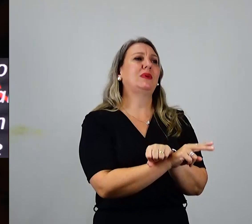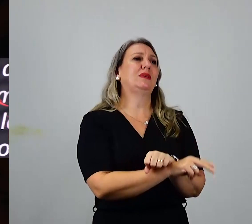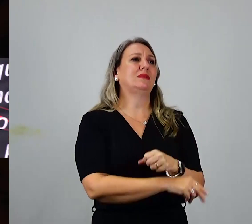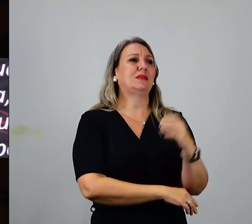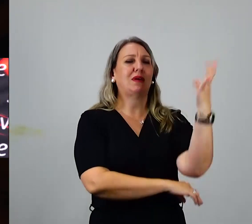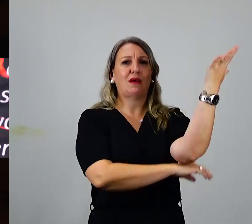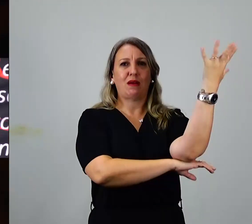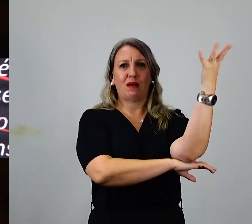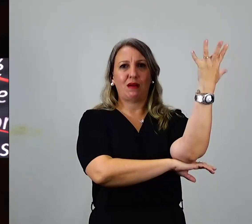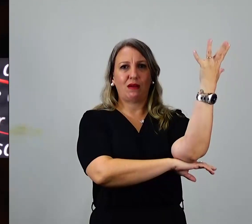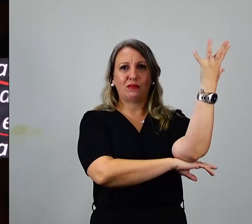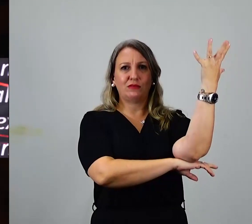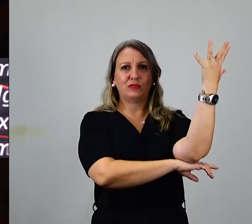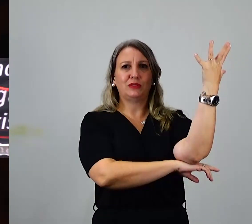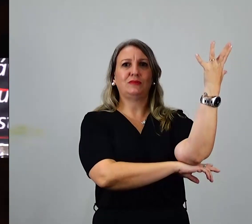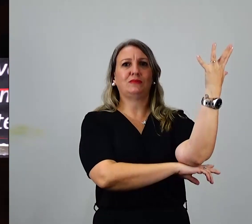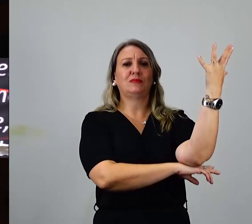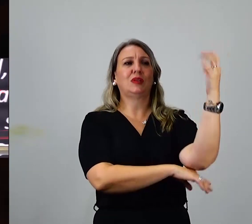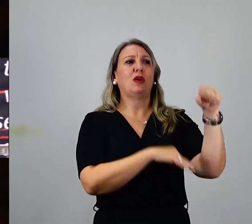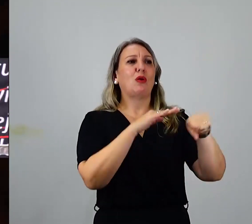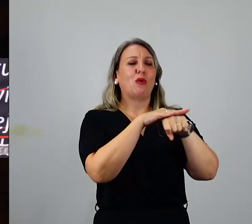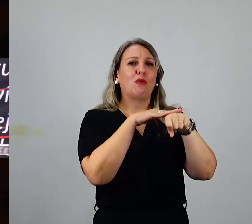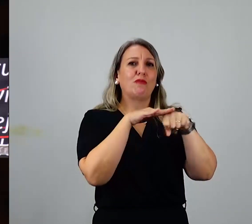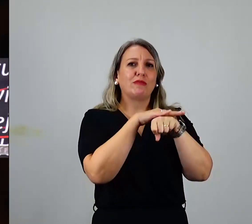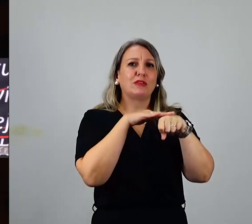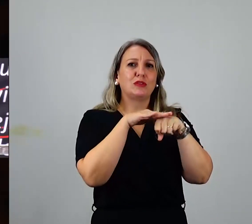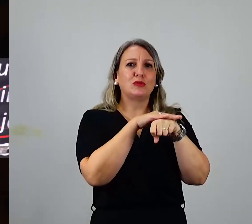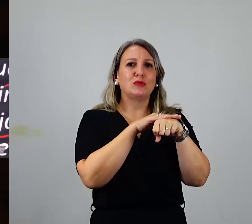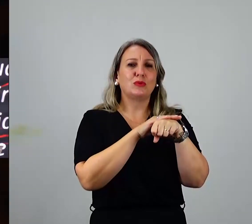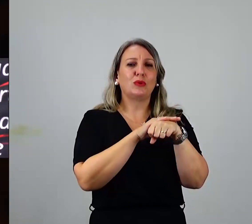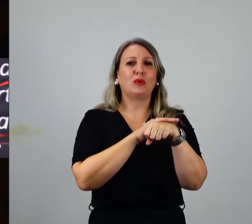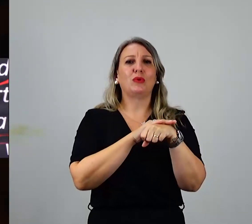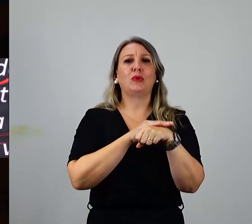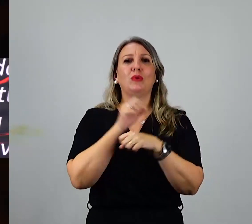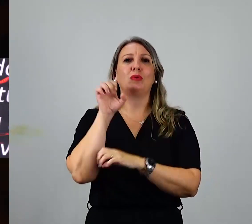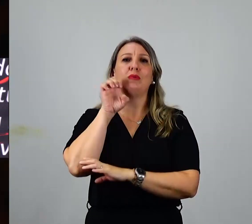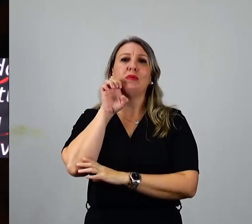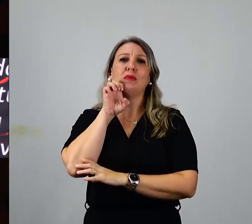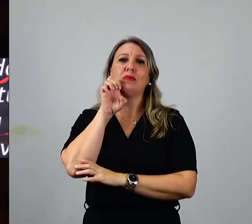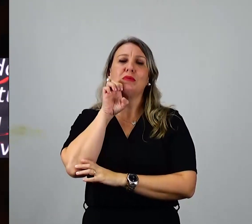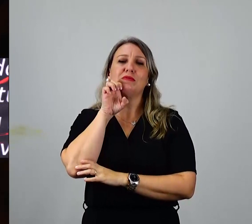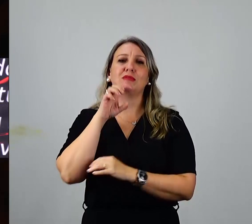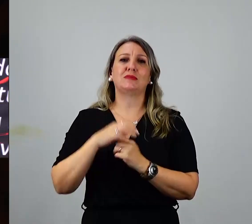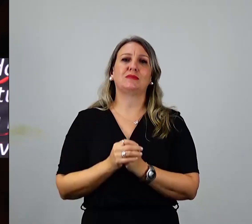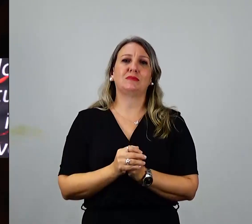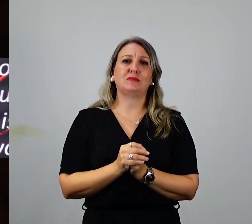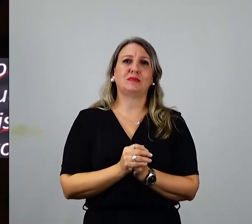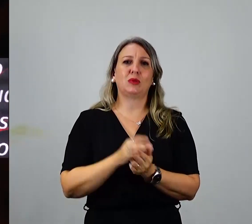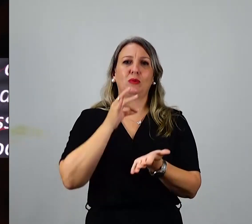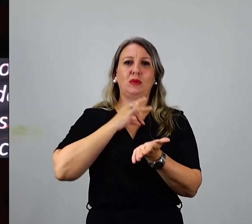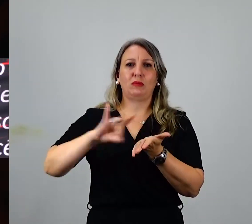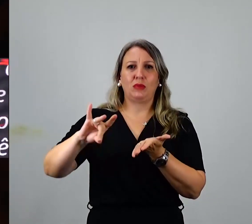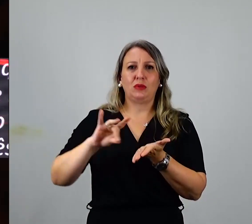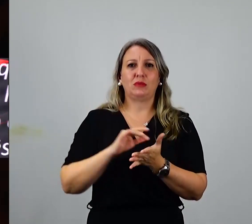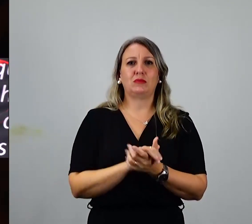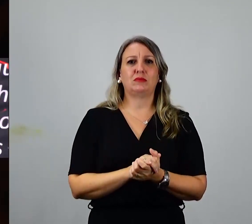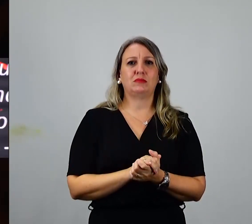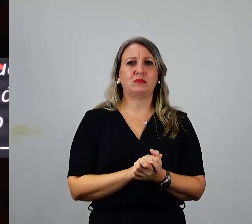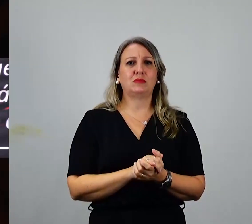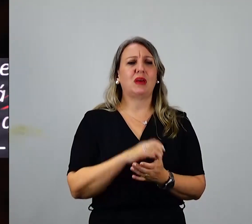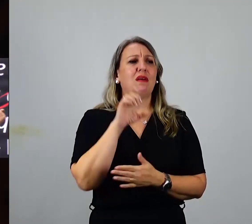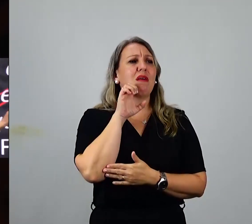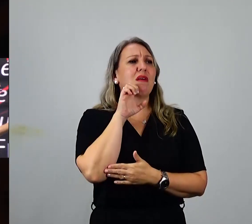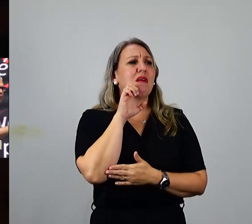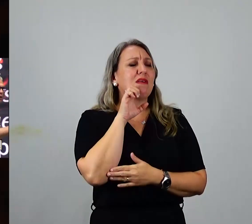fazendo Eva ter uns pensamentos que não eram dela. No fim, o que Eva pensou?